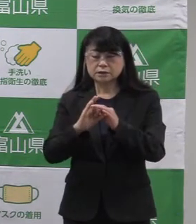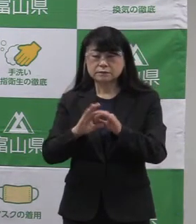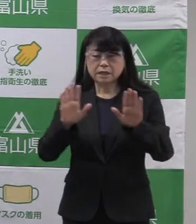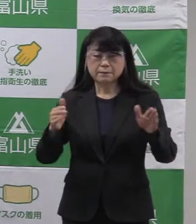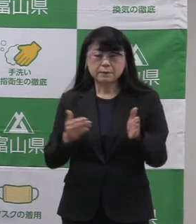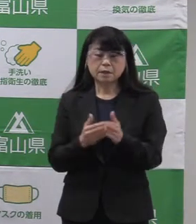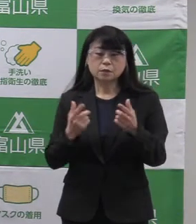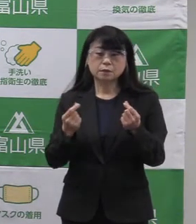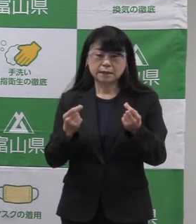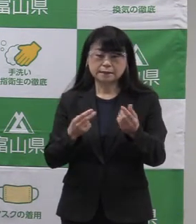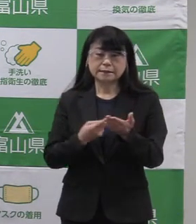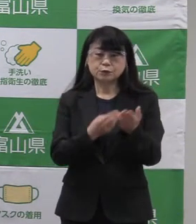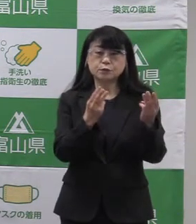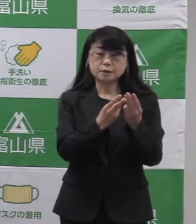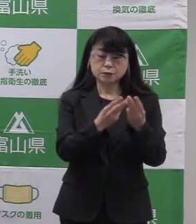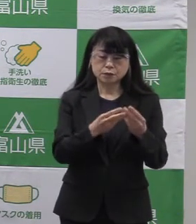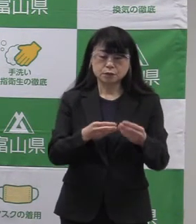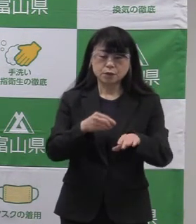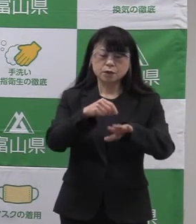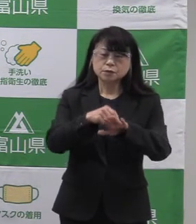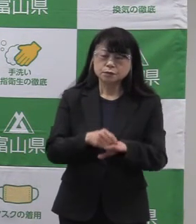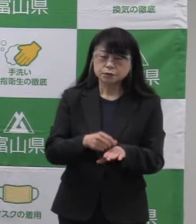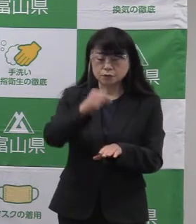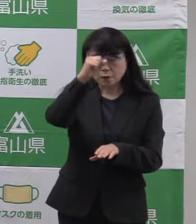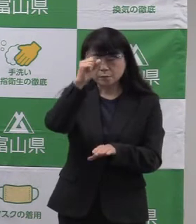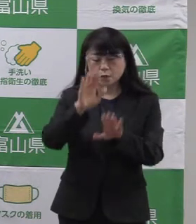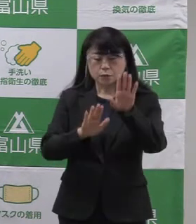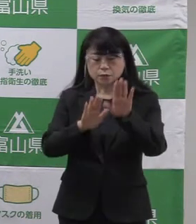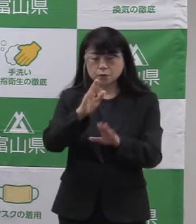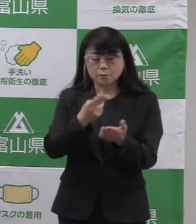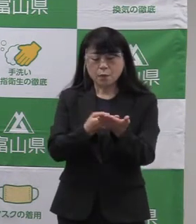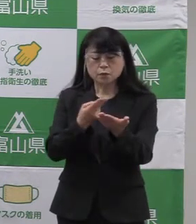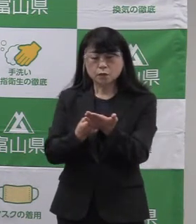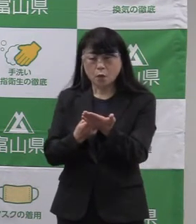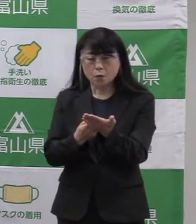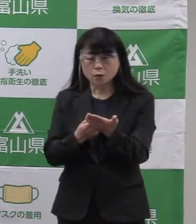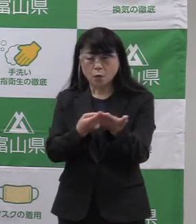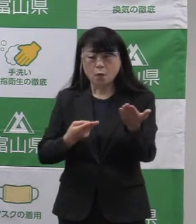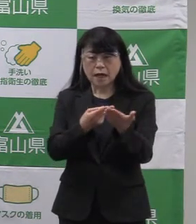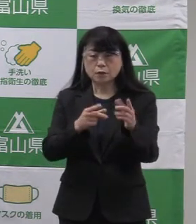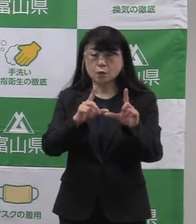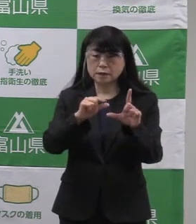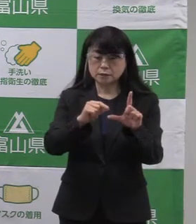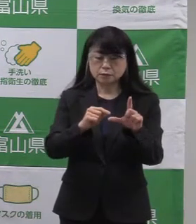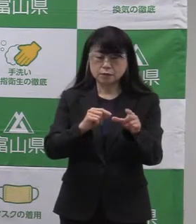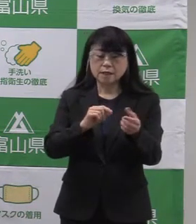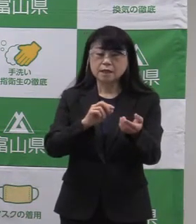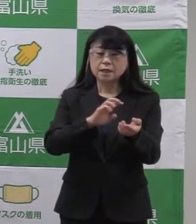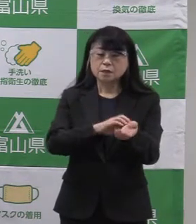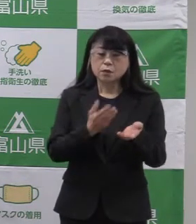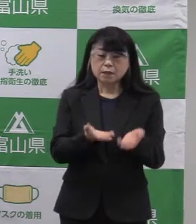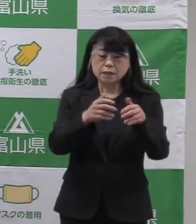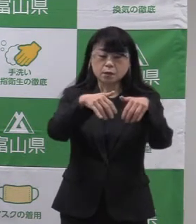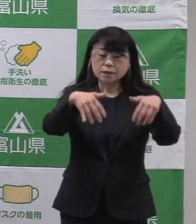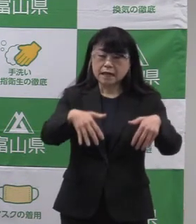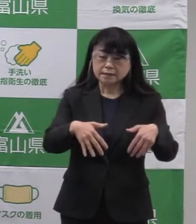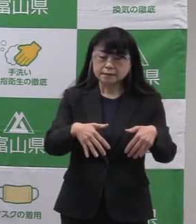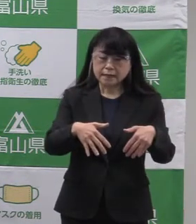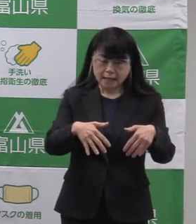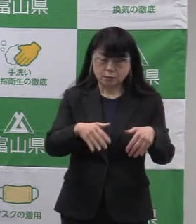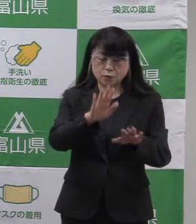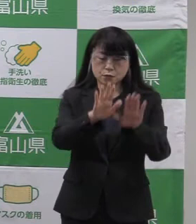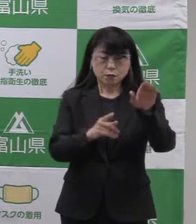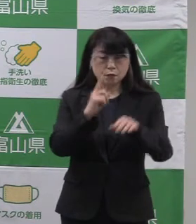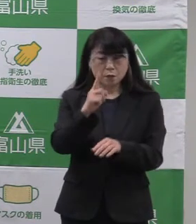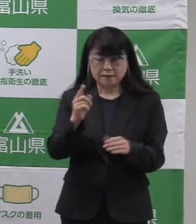り入院者数あるいは重症病床の稼働率、こういった医療提供体制の状況を見ながら判断をすることにな